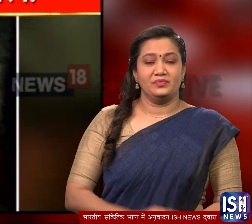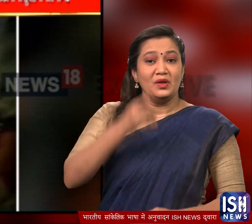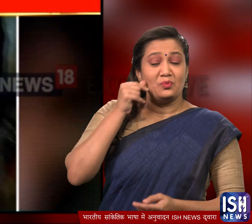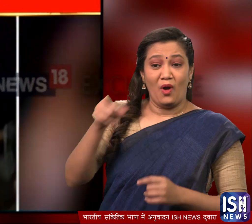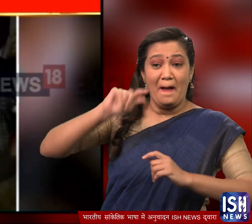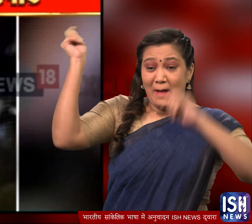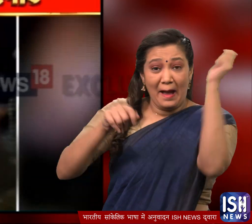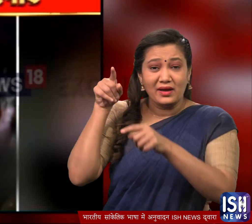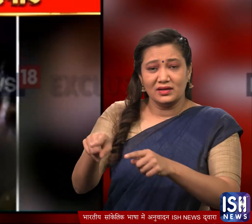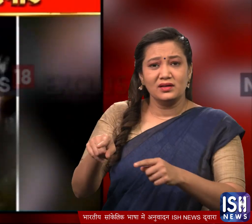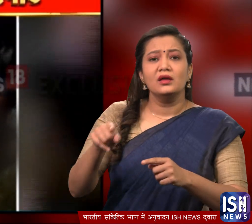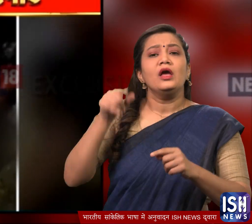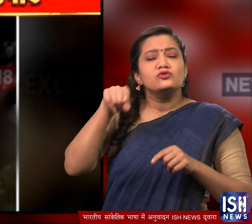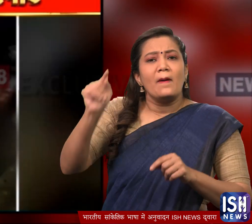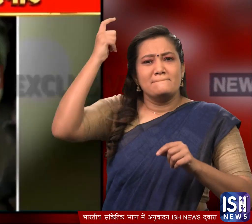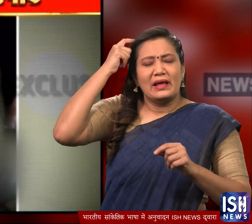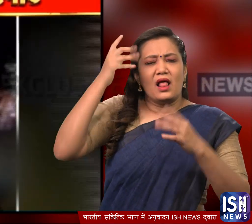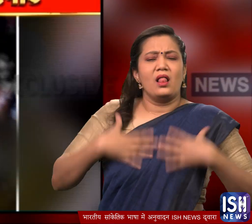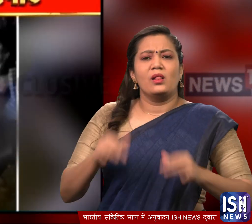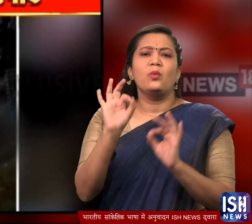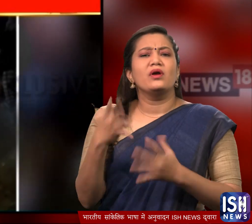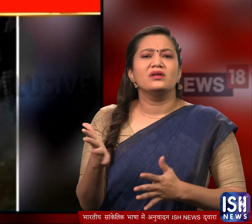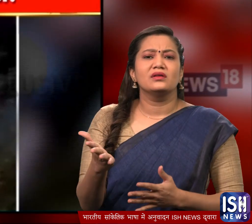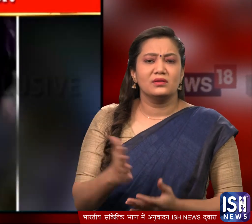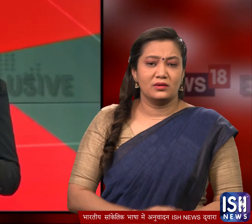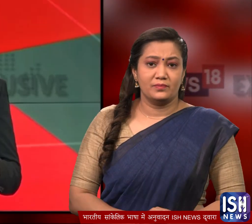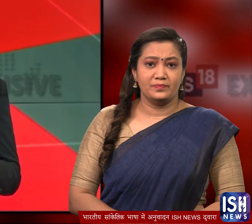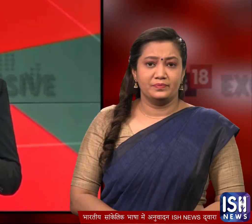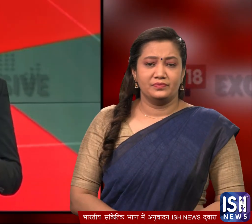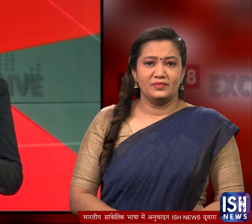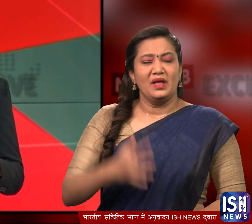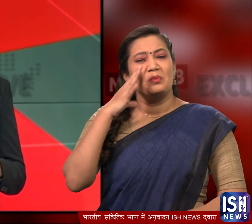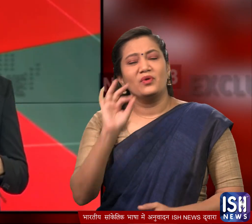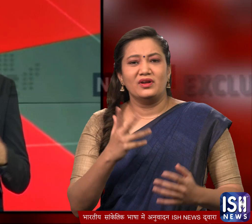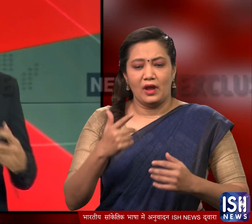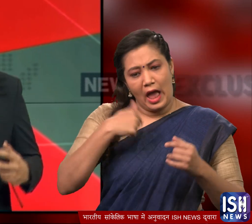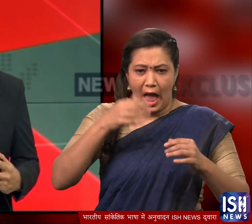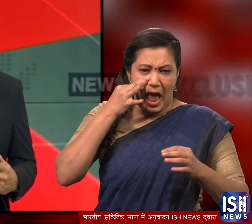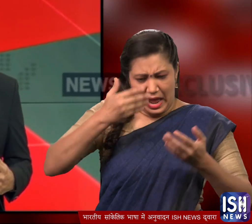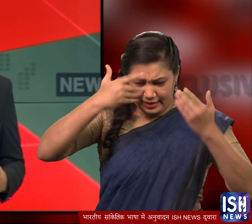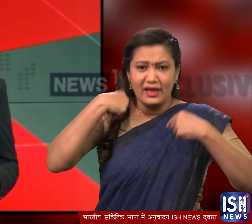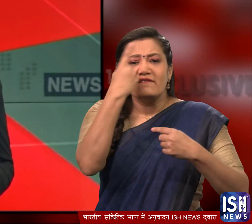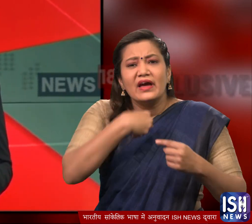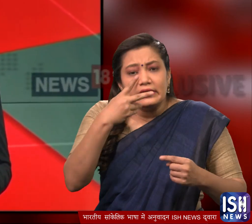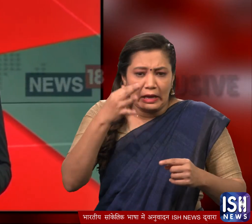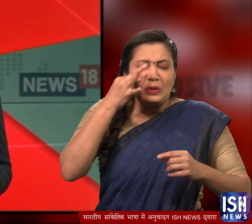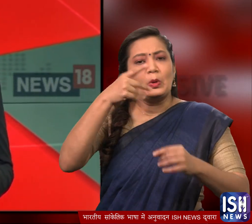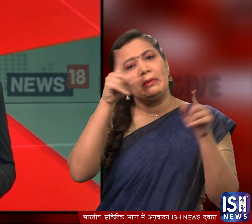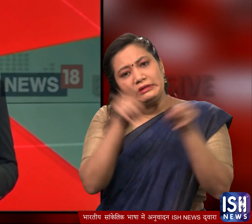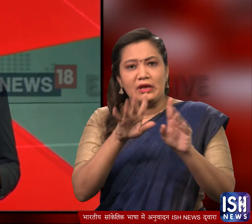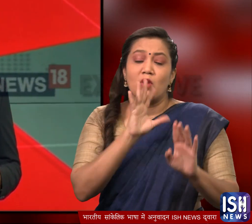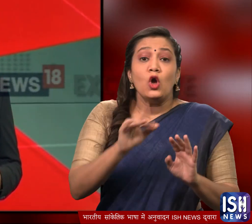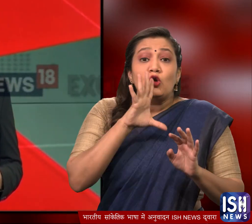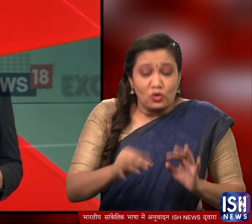बताया गया कि जिस लड़के की पिटाई की गई वो मानसिक रूप से कमजोर था। सौभाग्य की बात है कि हम दिखते तो इंसान की तरह हैं, लेकिन अभी